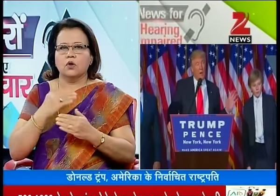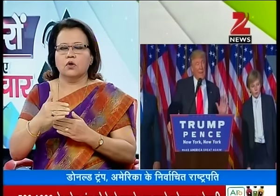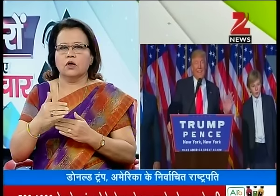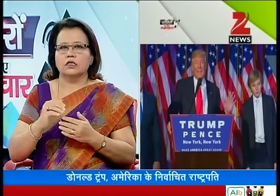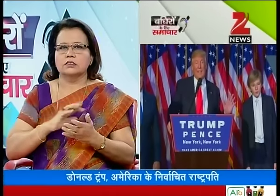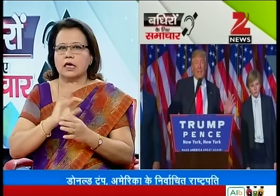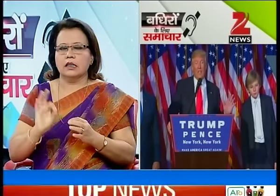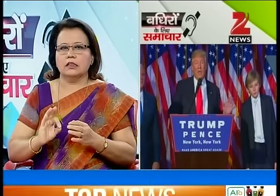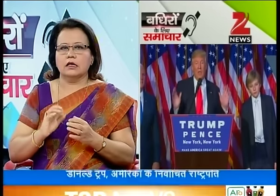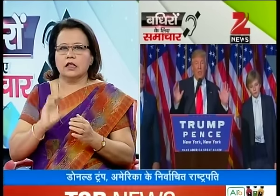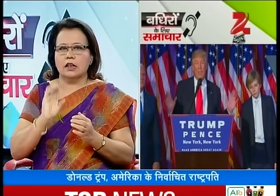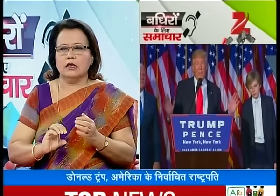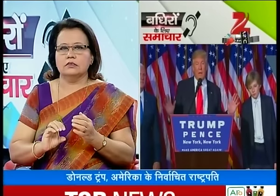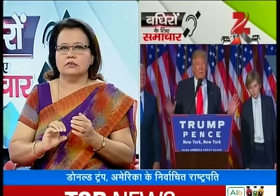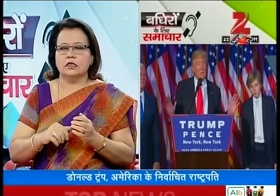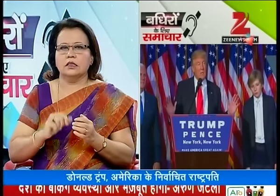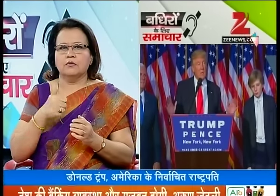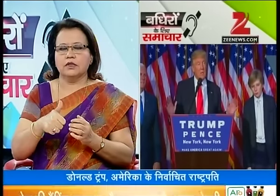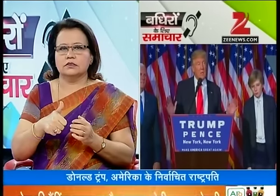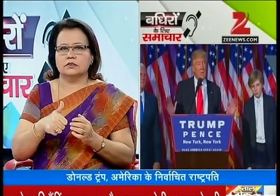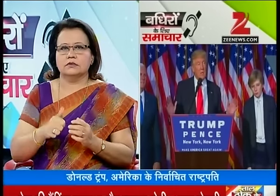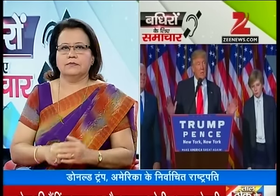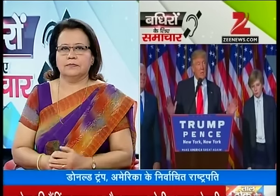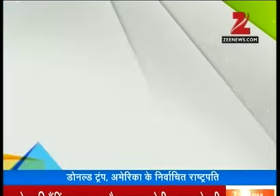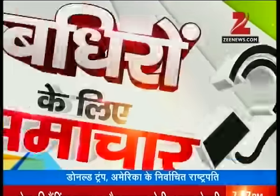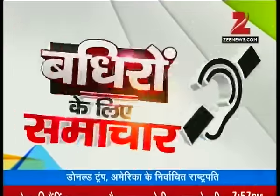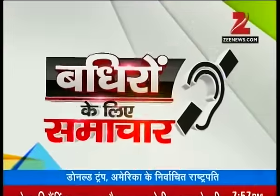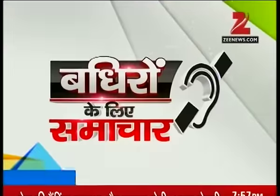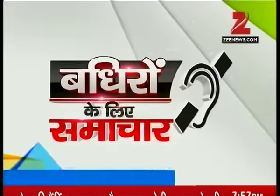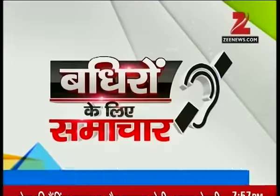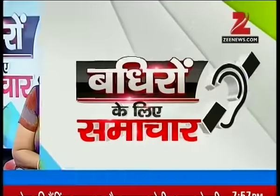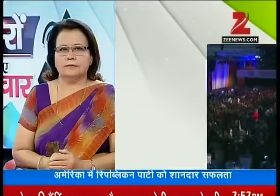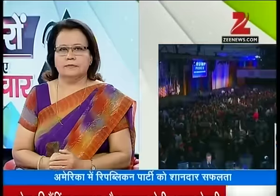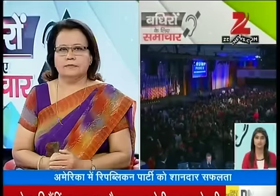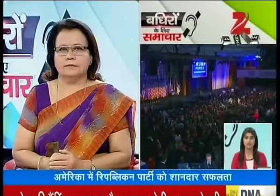longer settle for anything less than the best.